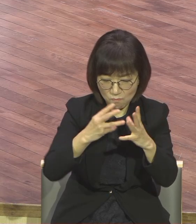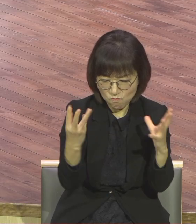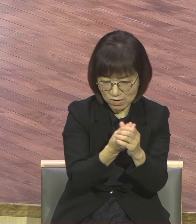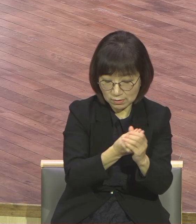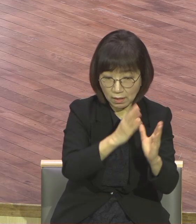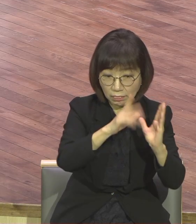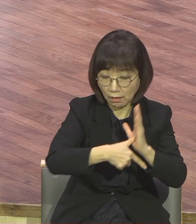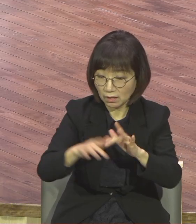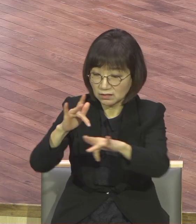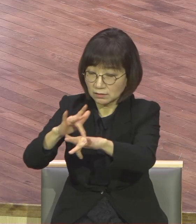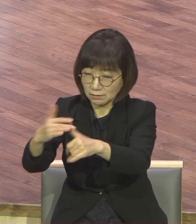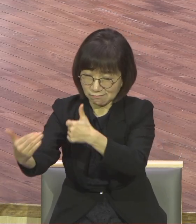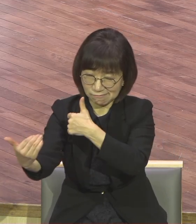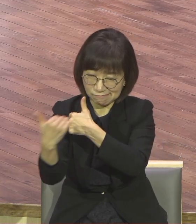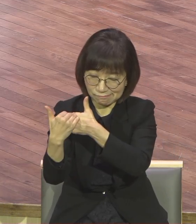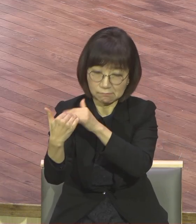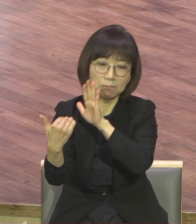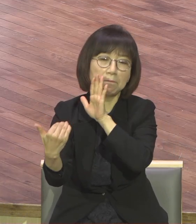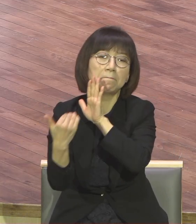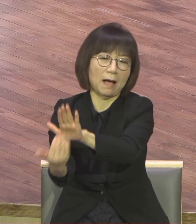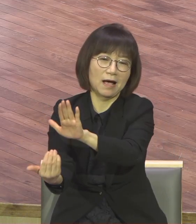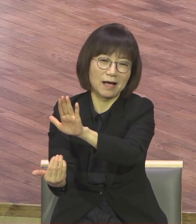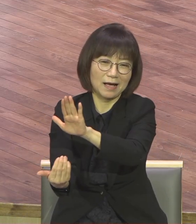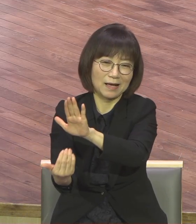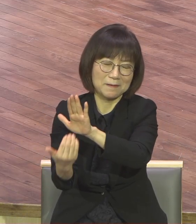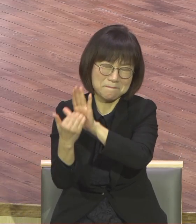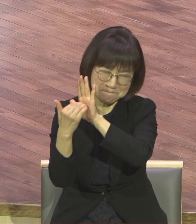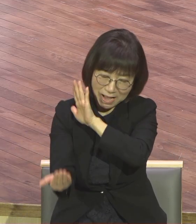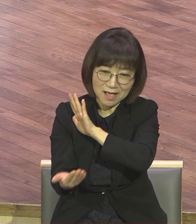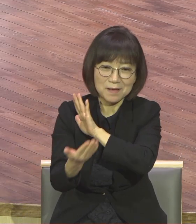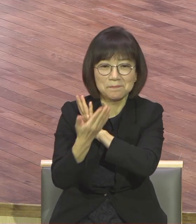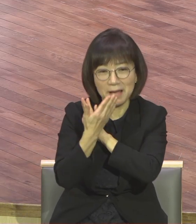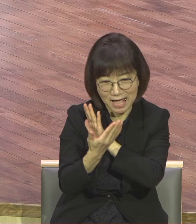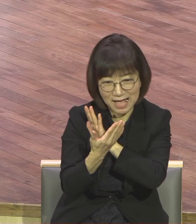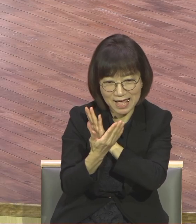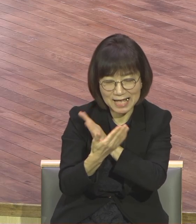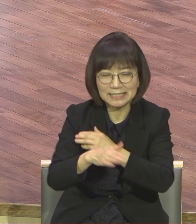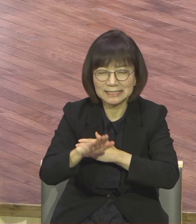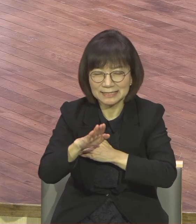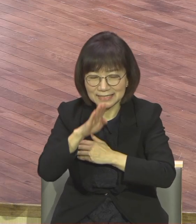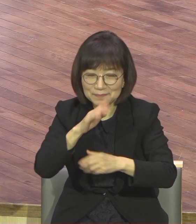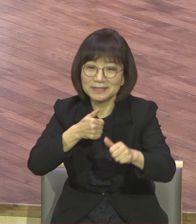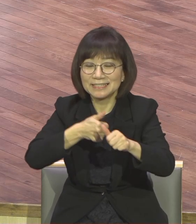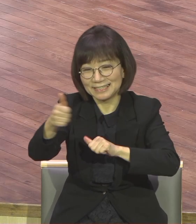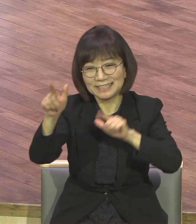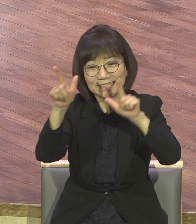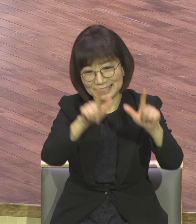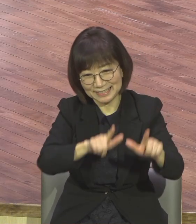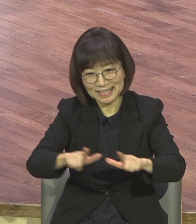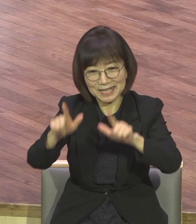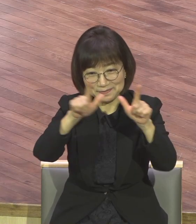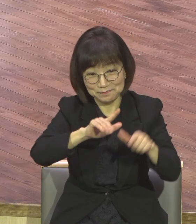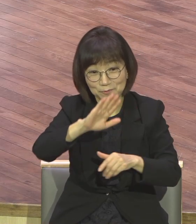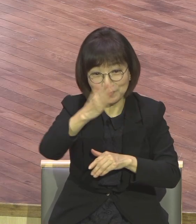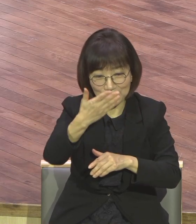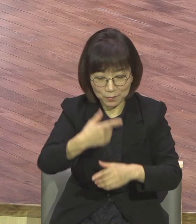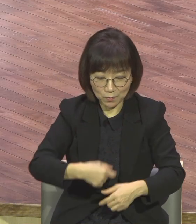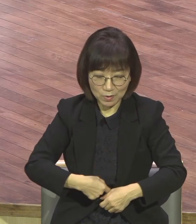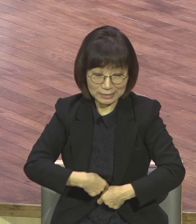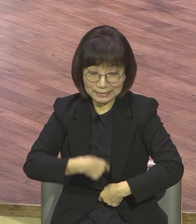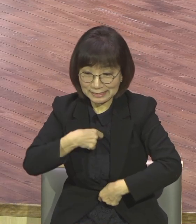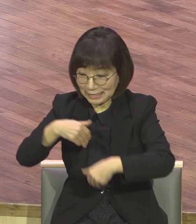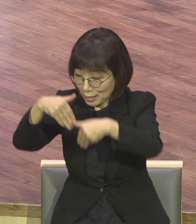다 무력화시키는 참된 승리의 삶을 사는 의의 종